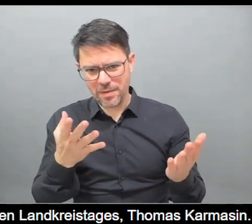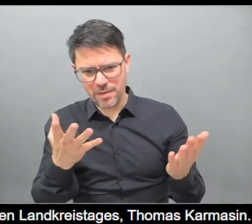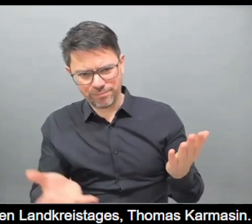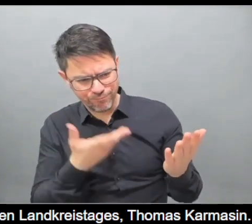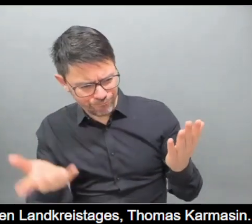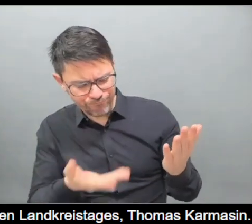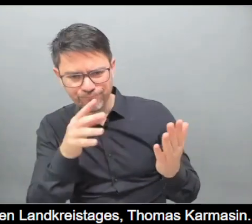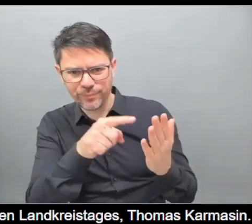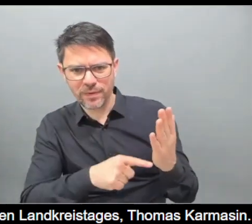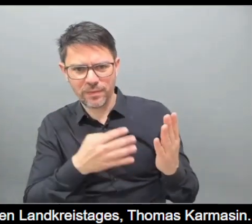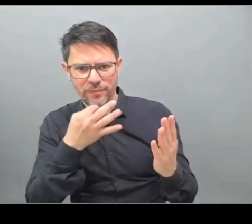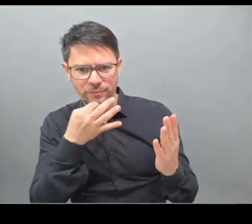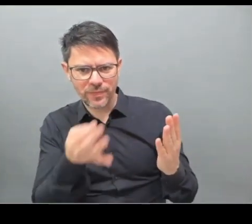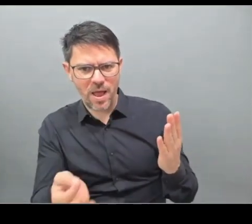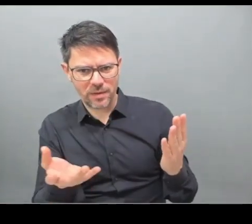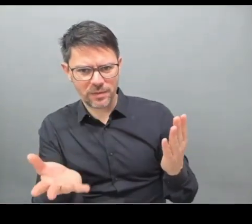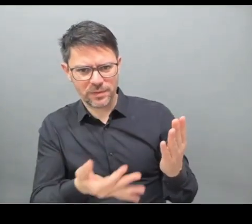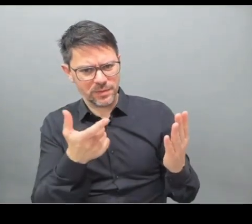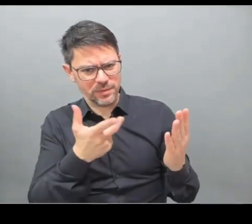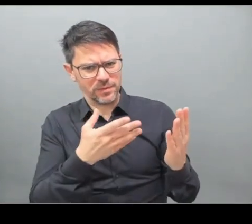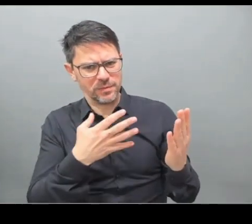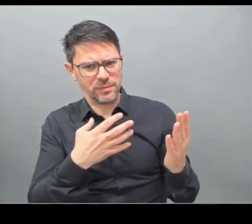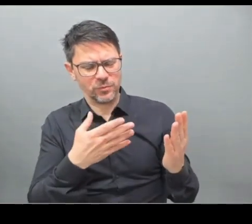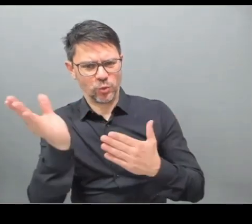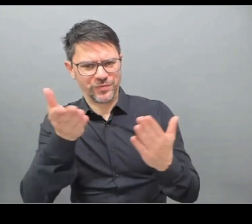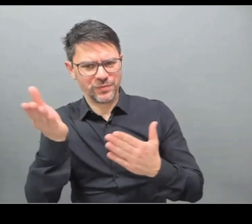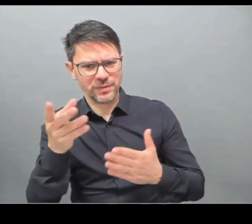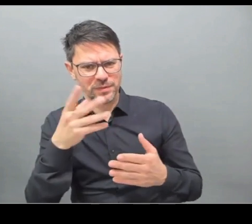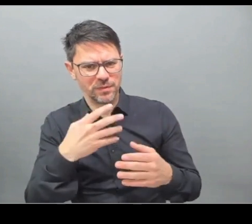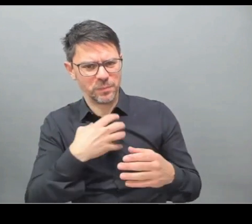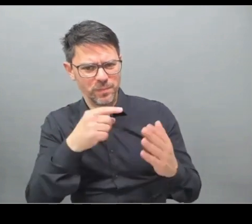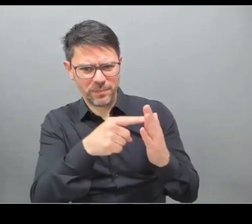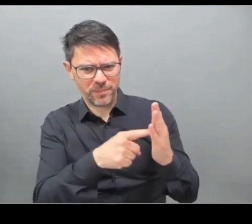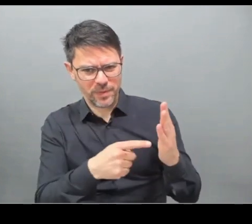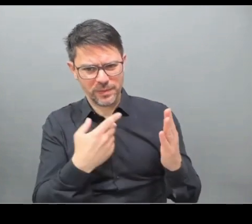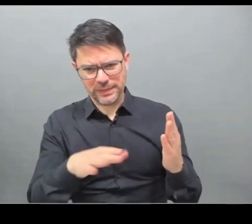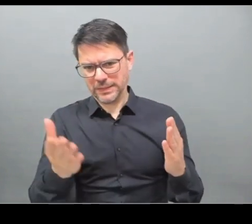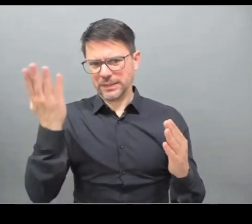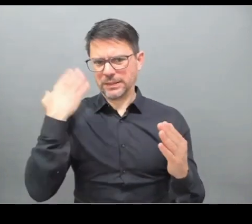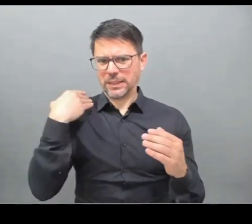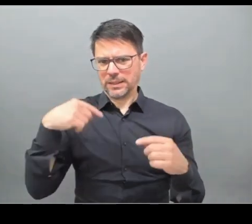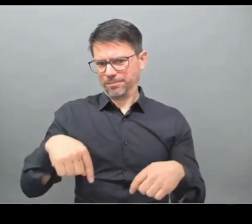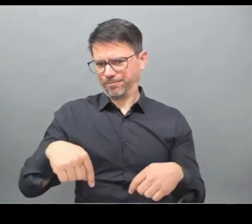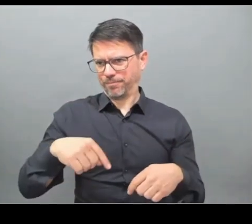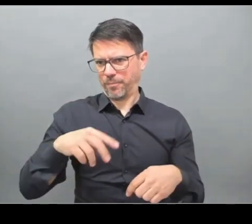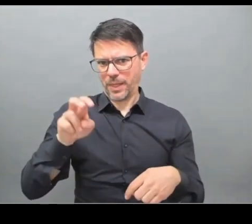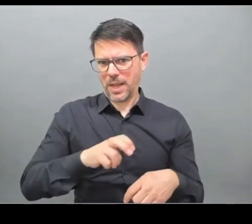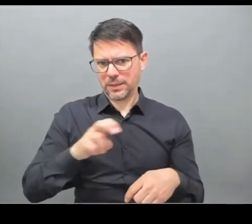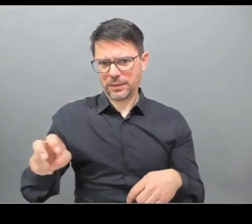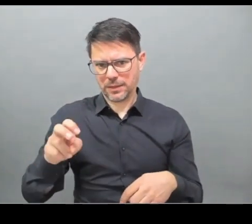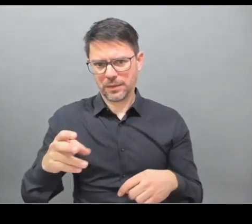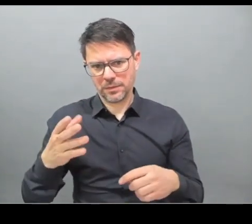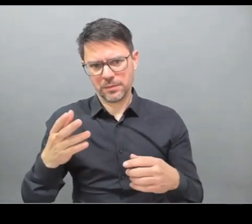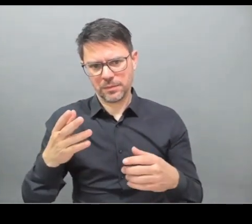Pannermeyer hat es erwähnt. Und mittelfristig führen sie nicht zu den richtigen praktischen Ergebnissen.